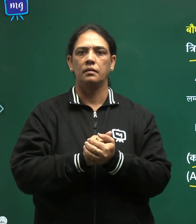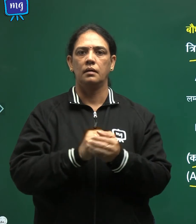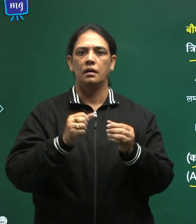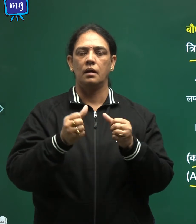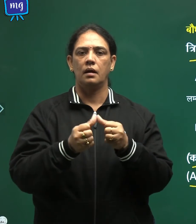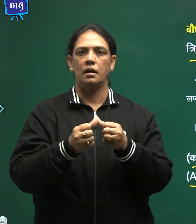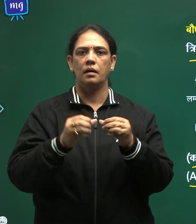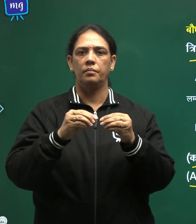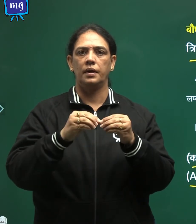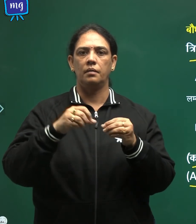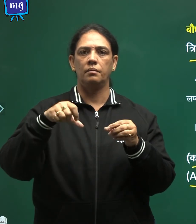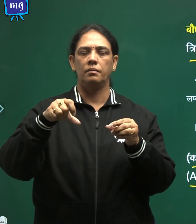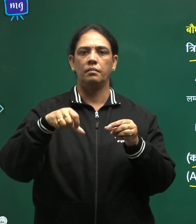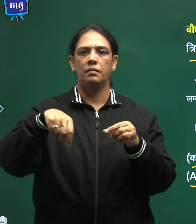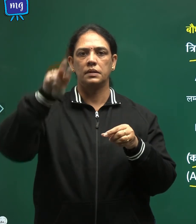AB स्क्वायर